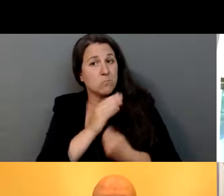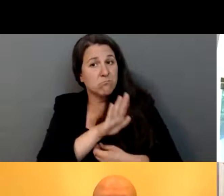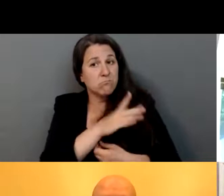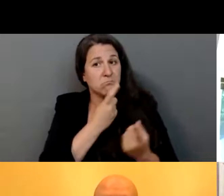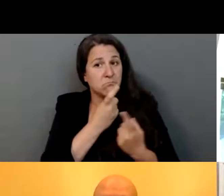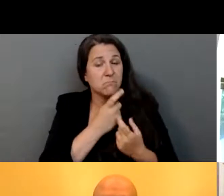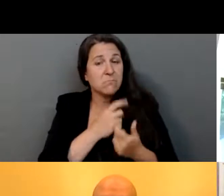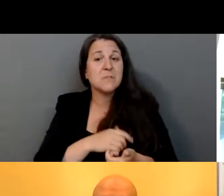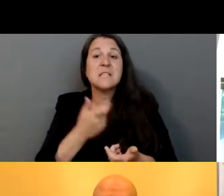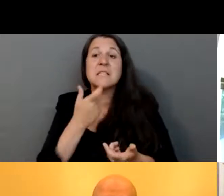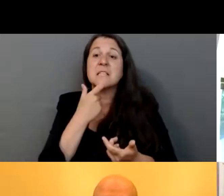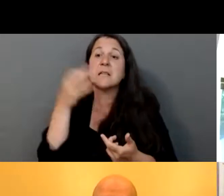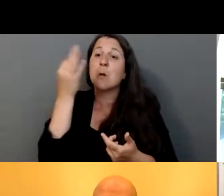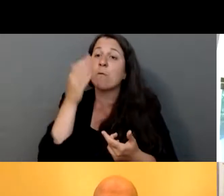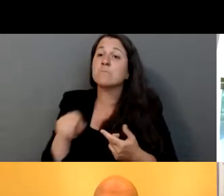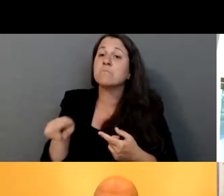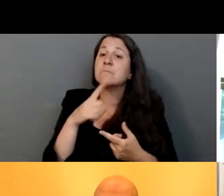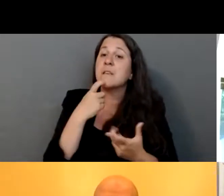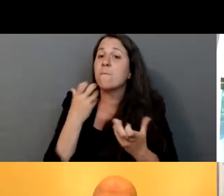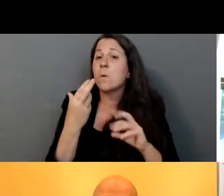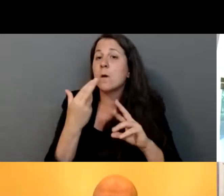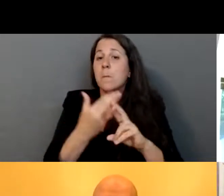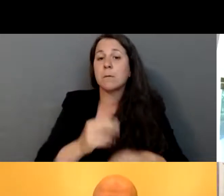est-ce que quelqu'un a envie de prendre la parole?